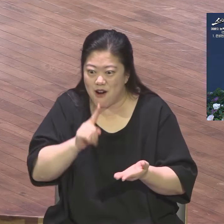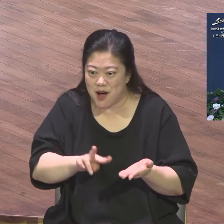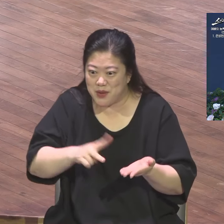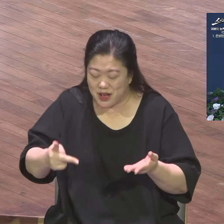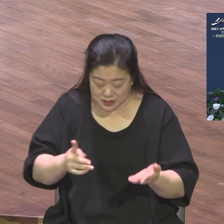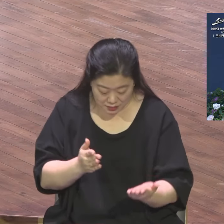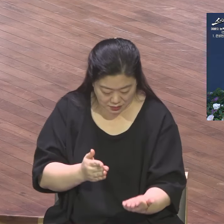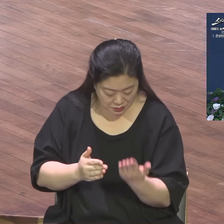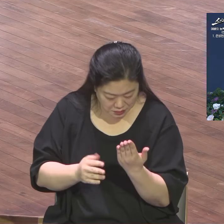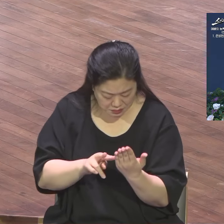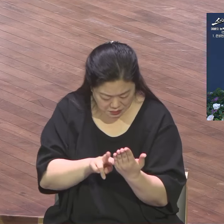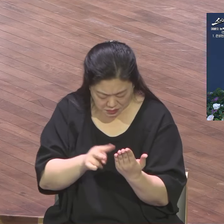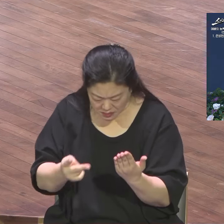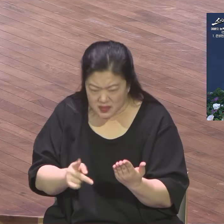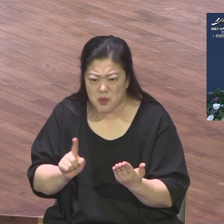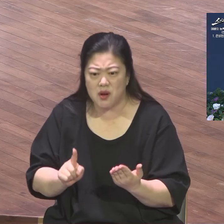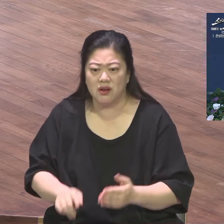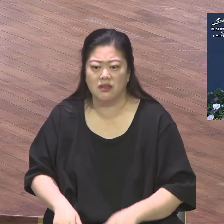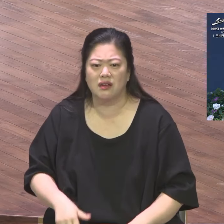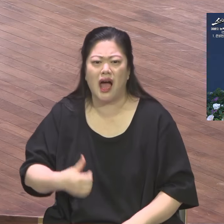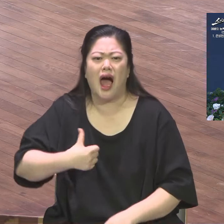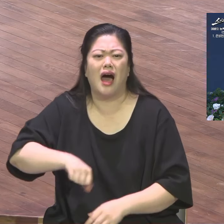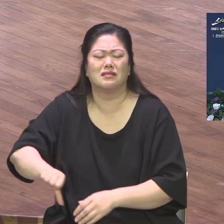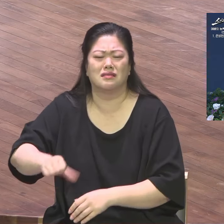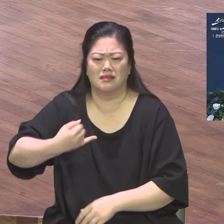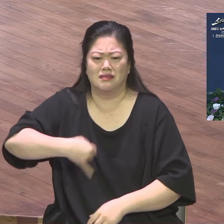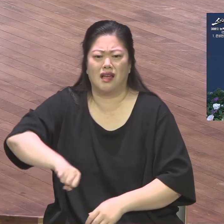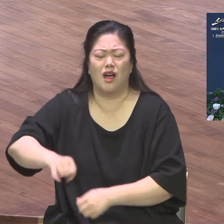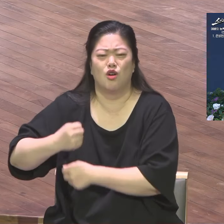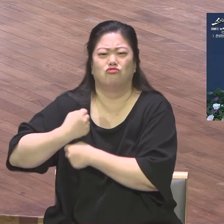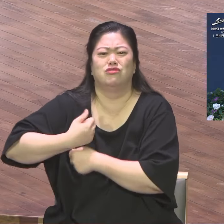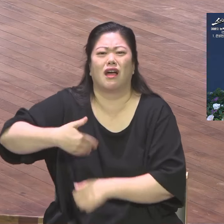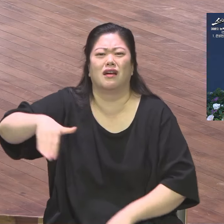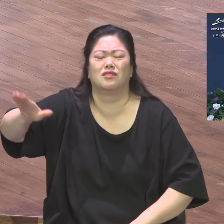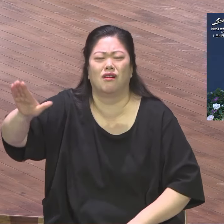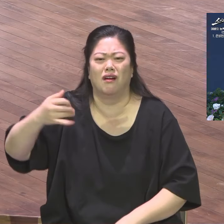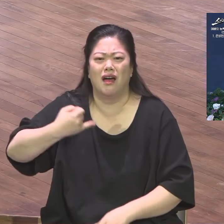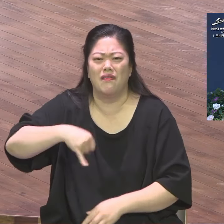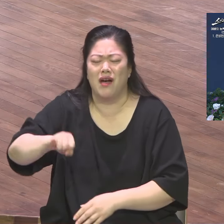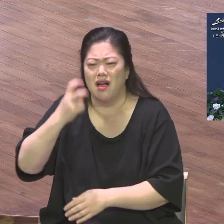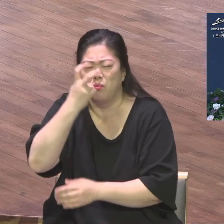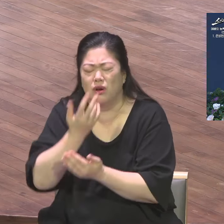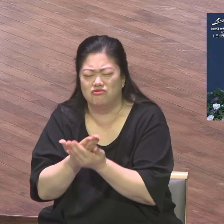어떤 계단은 넓고 길고 어떤 건 좁고. 왜 그렇게 만들었을까?